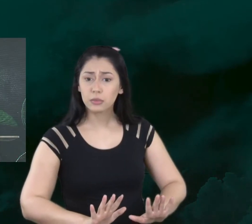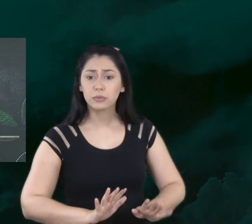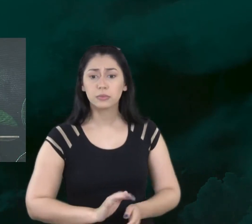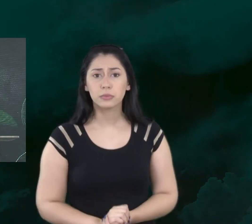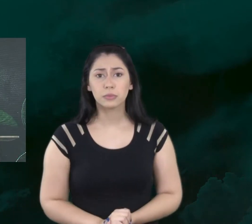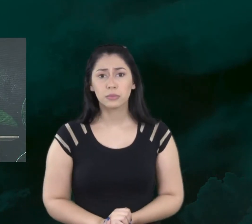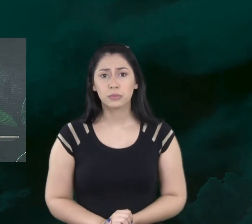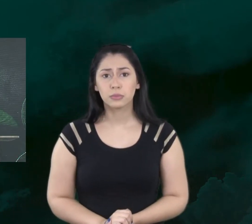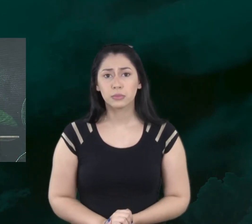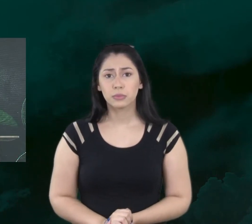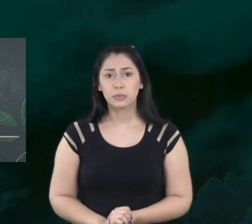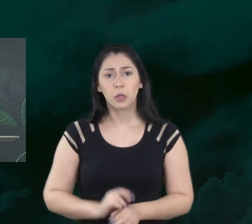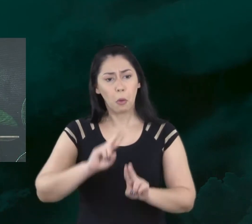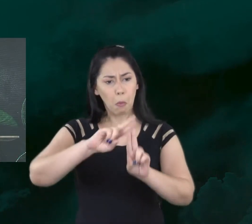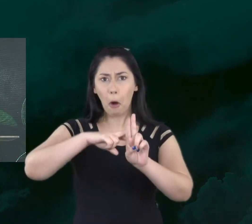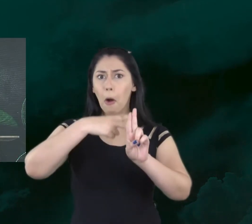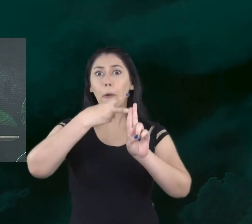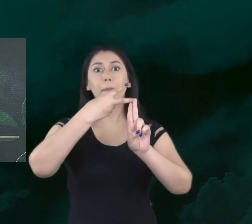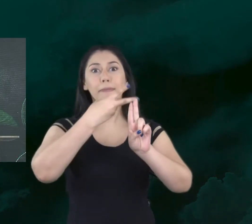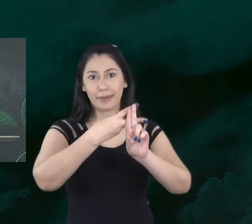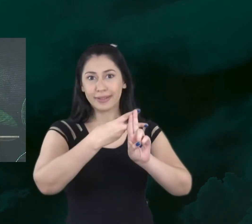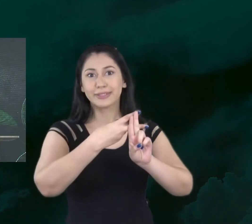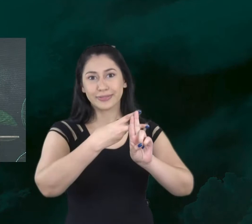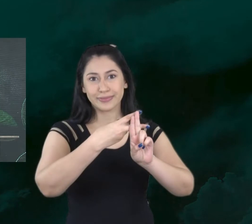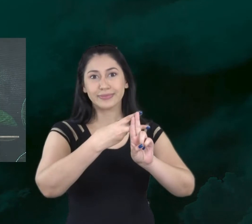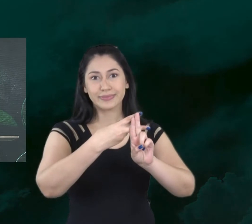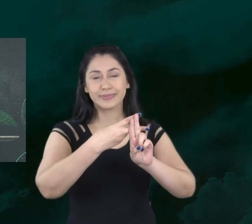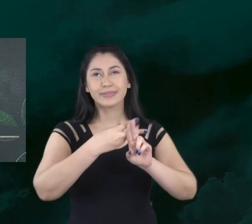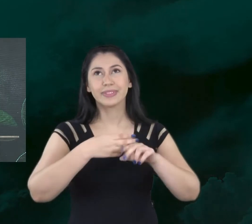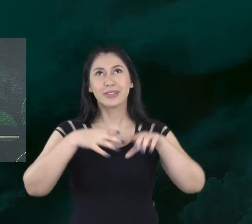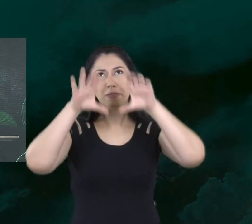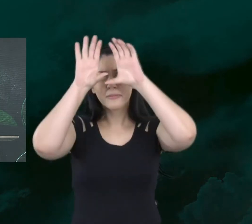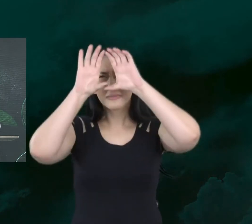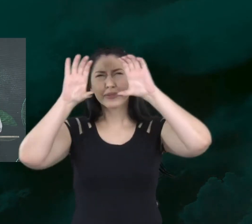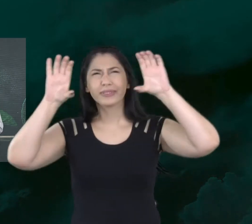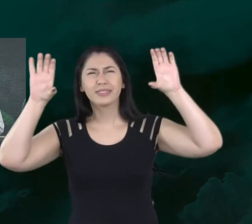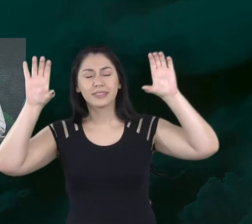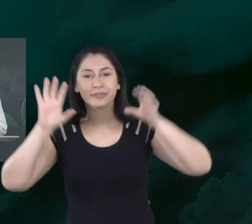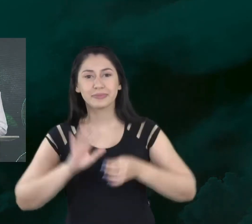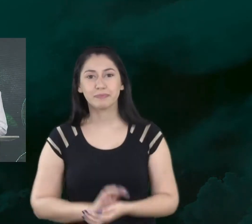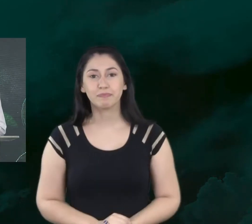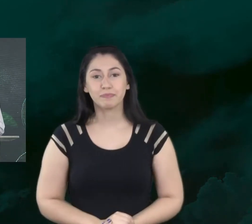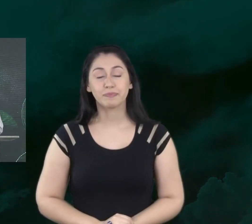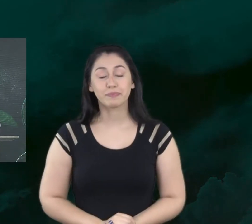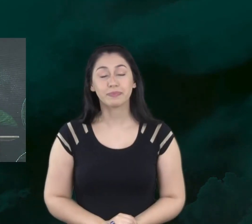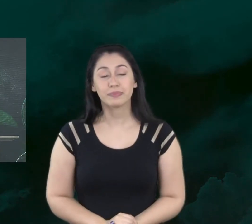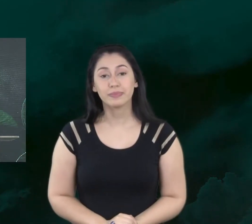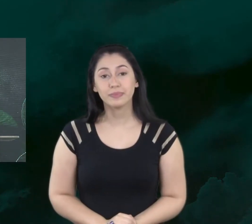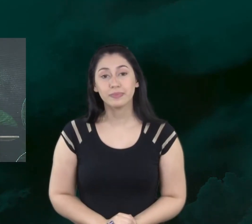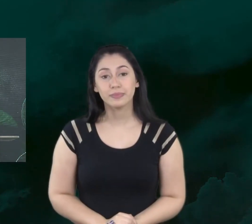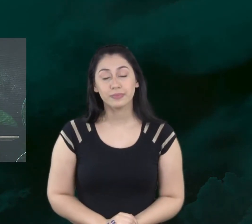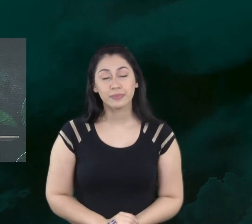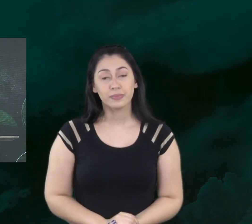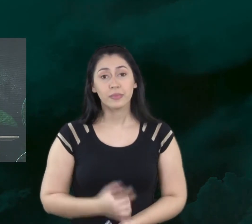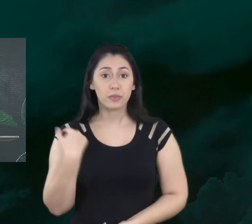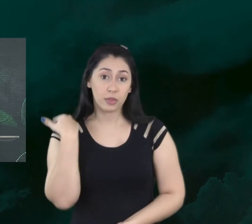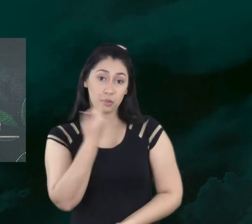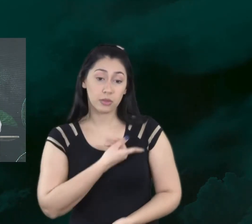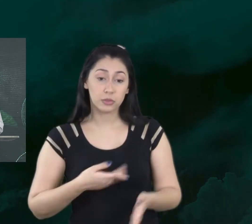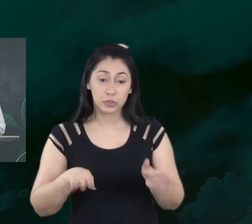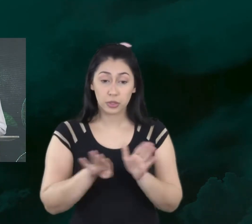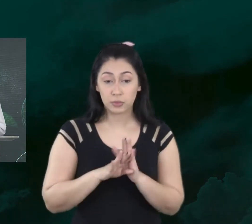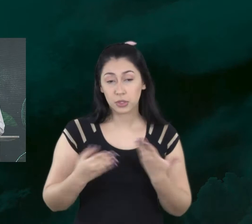a sua contabilidade na conta celestial. Muito bem. Então nós chegamos